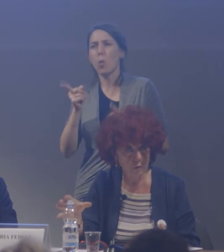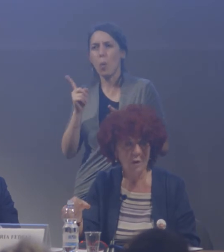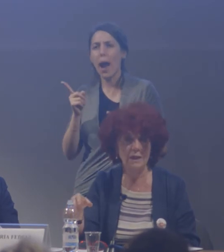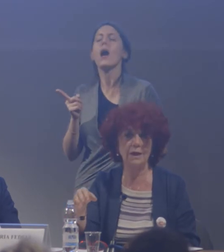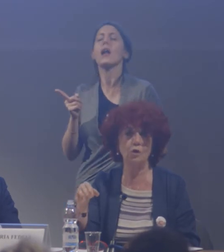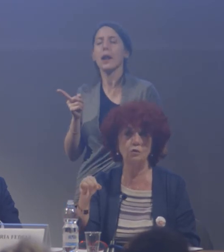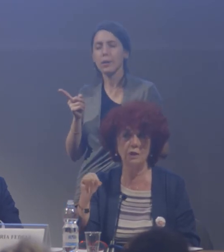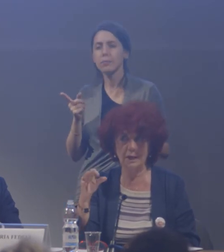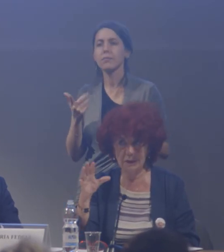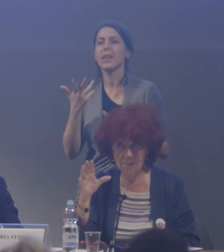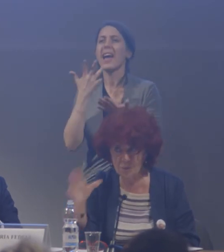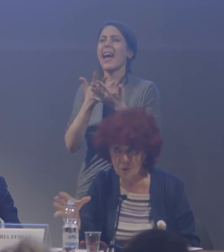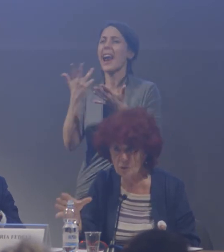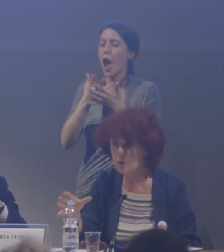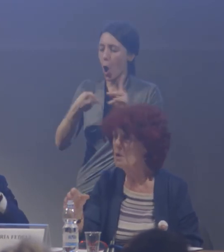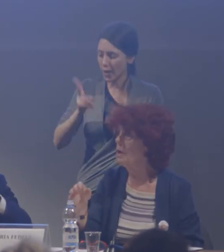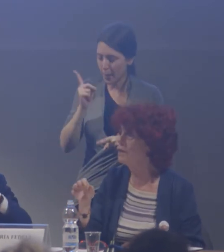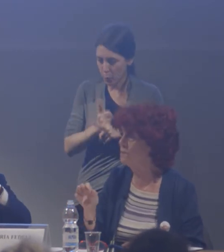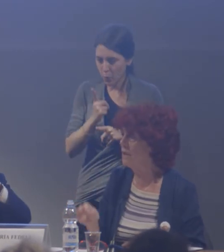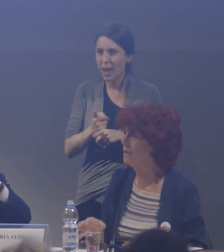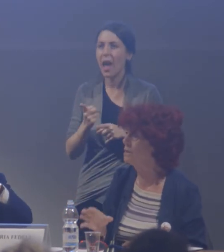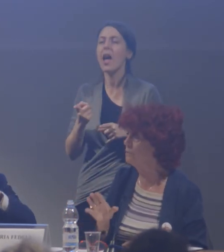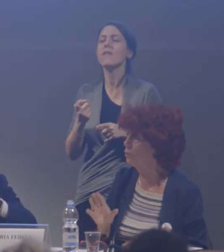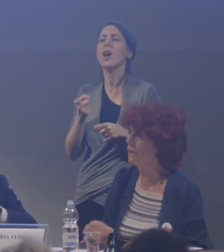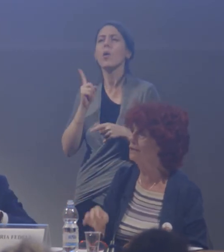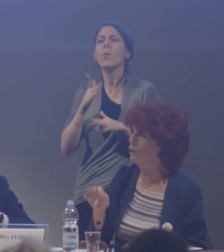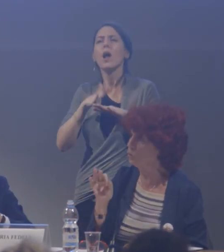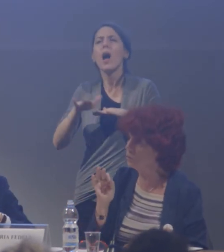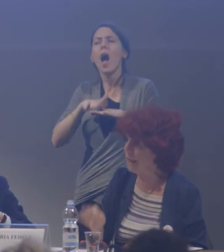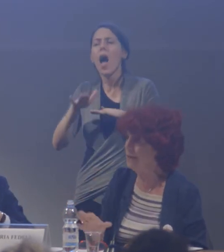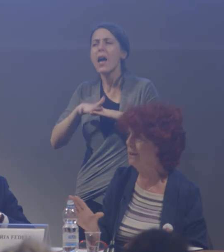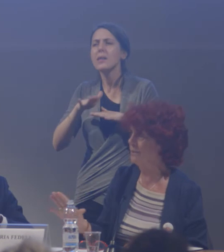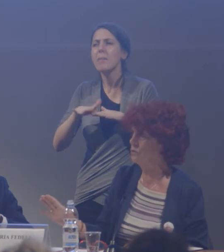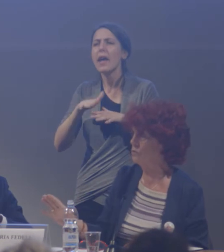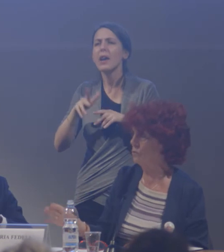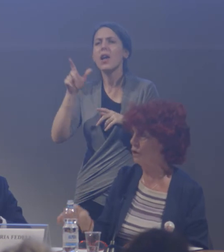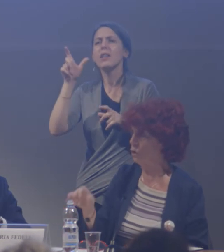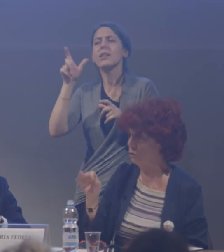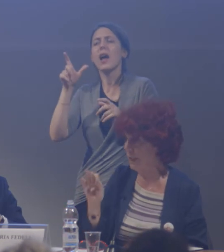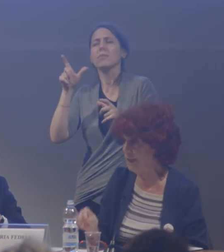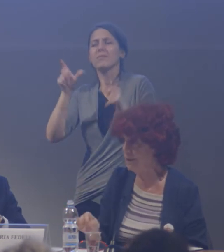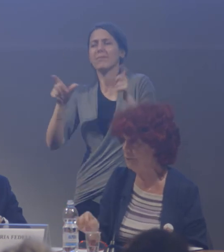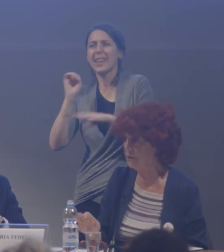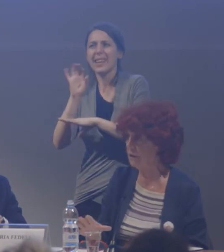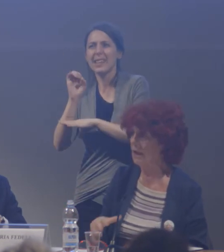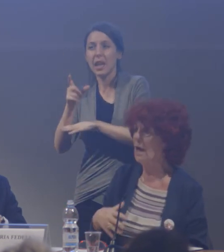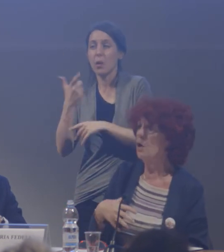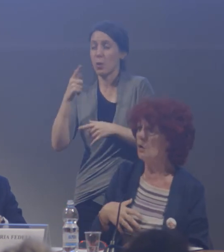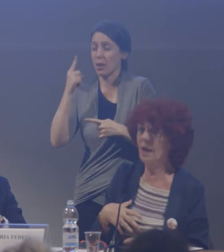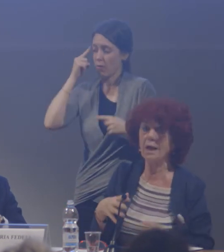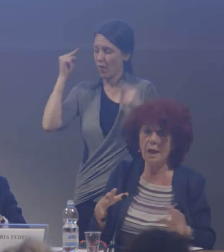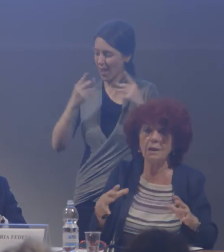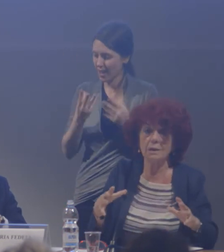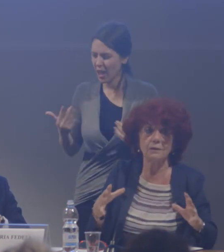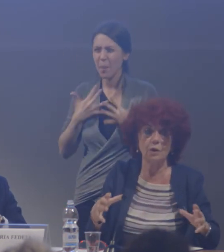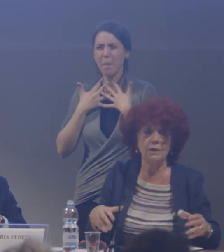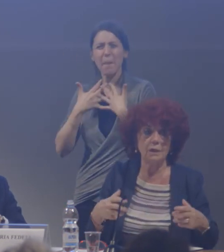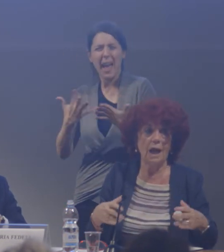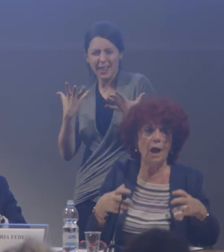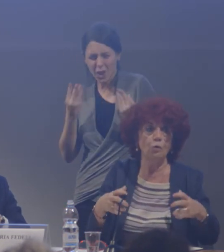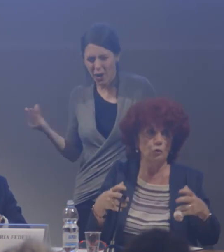più, raccontare di più le esperienze importanti con tanta passione, con tanta fatica, con anche